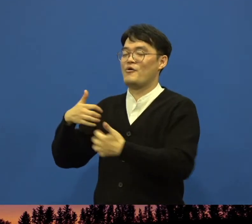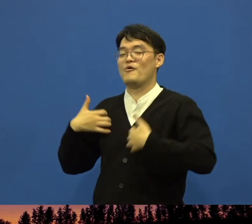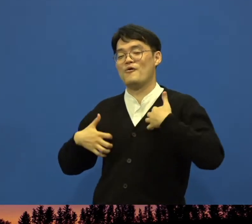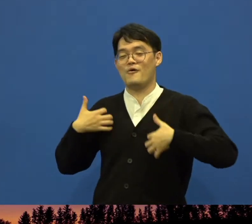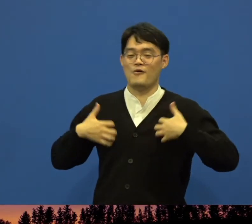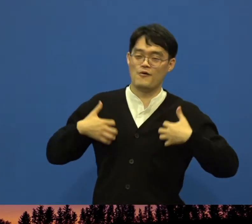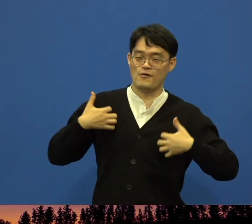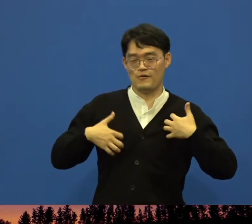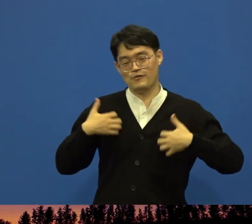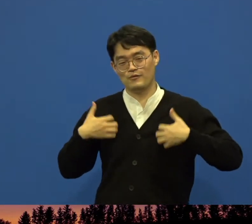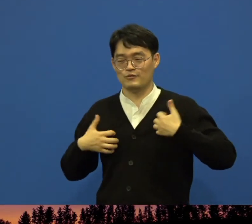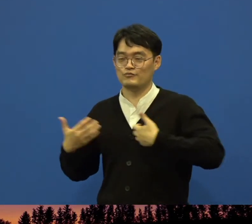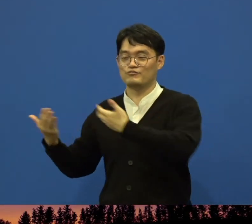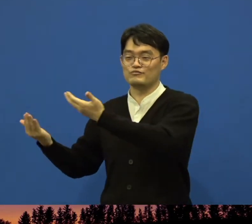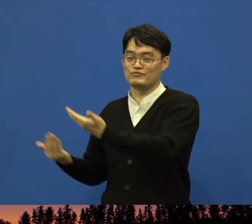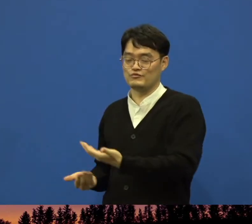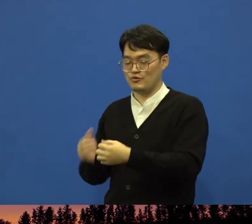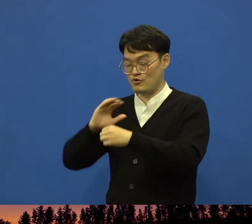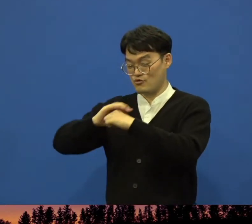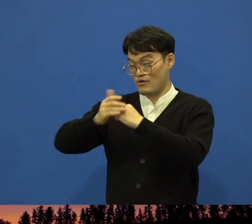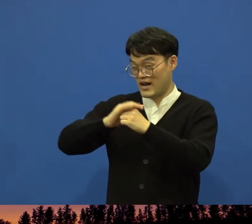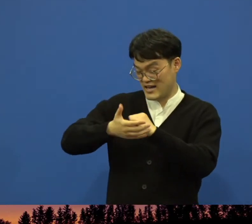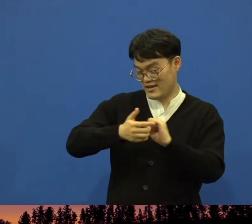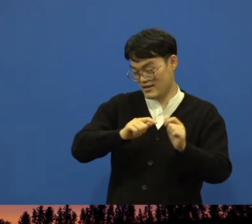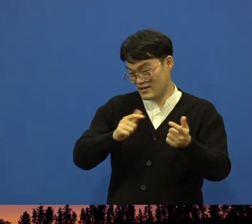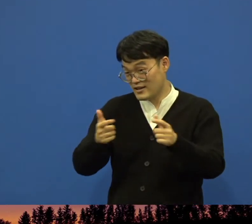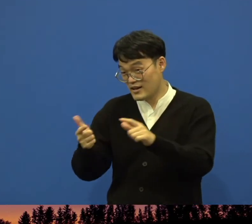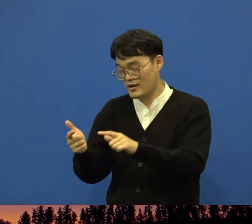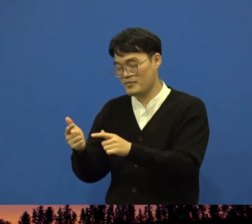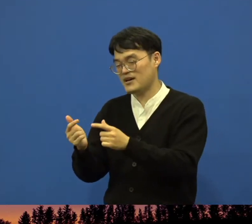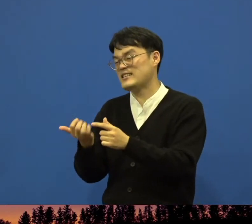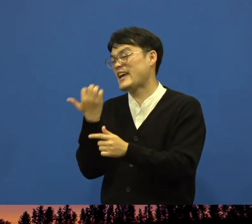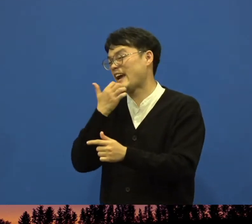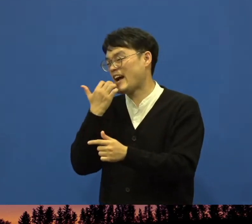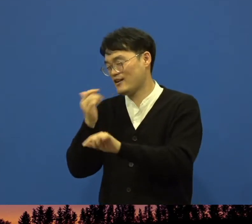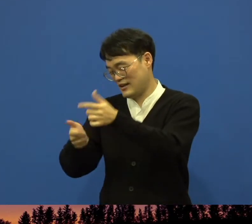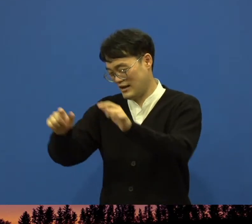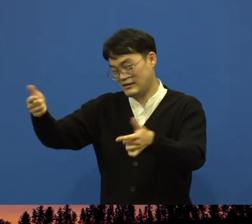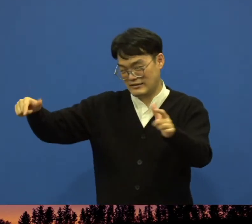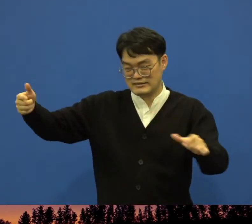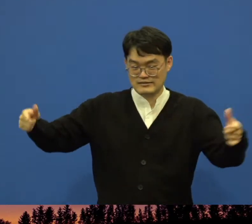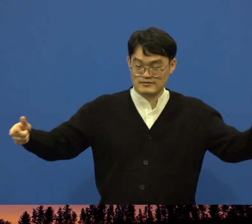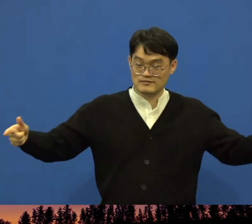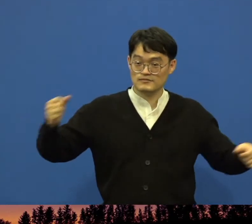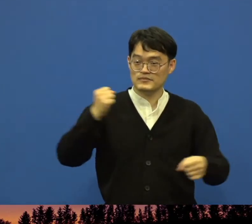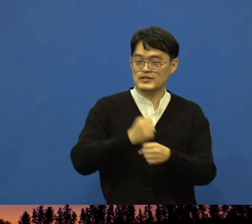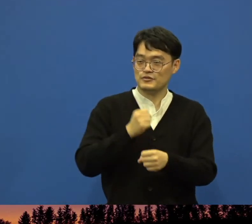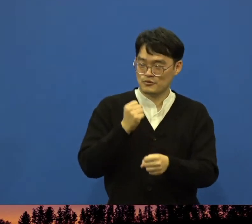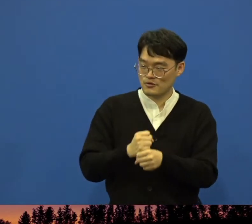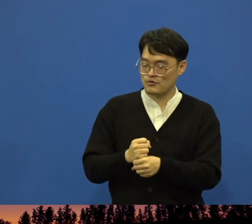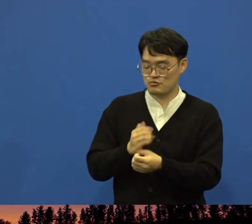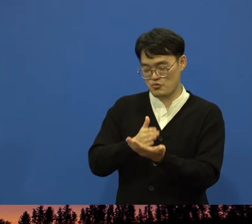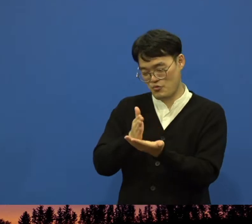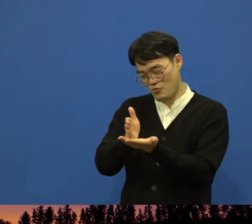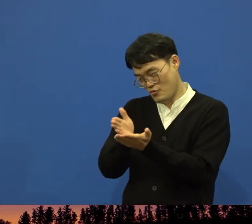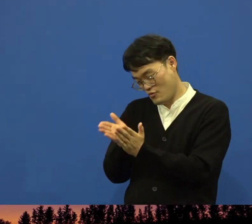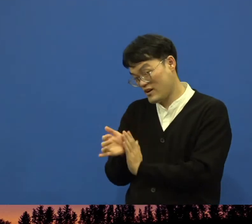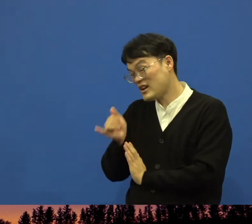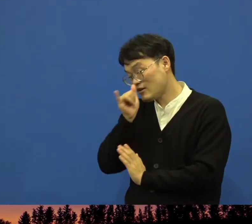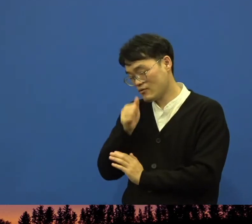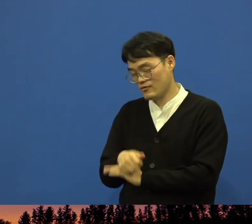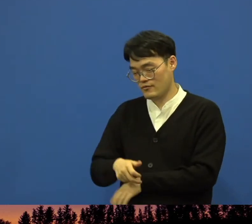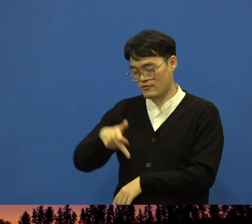하십니다. 그 과일도 색깔을 넣어주시고 또 색깔도 다양하게 하시고 그 종류마다 그죠?